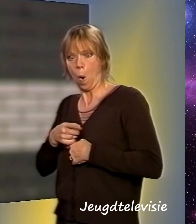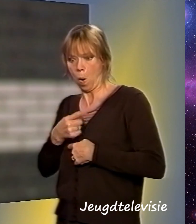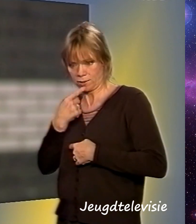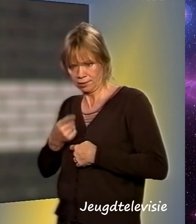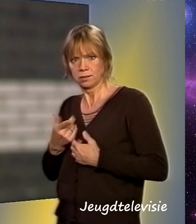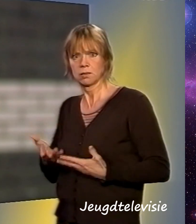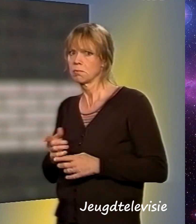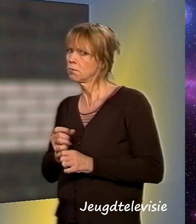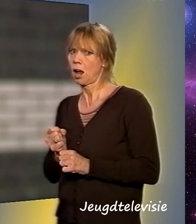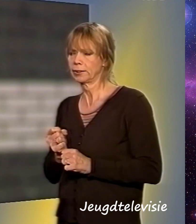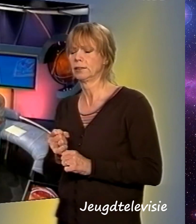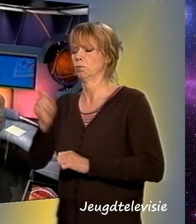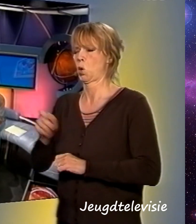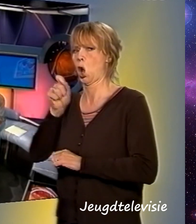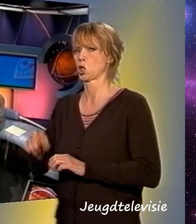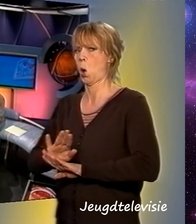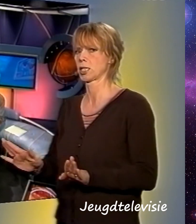en heeft hem geschorst